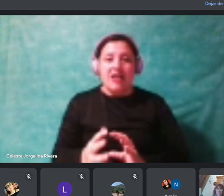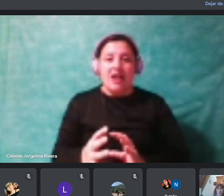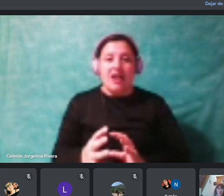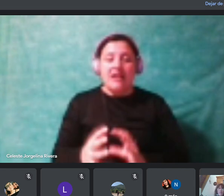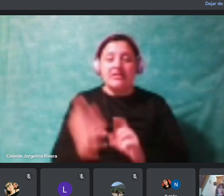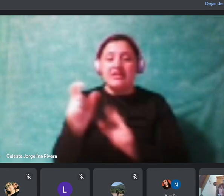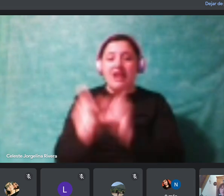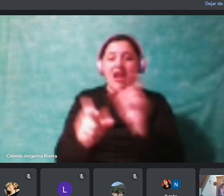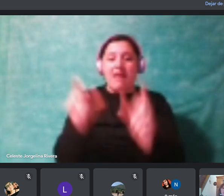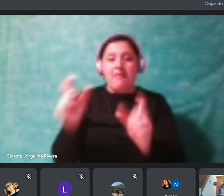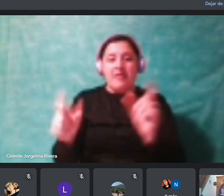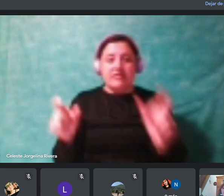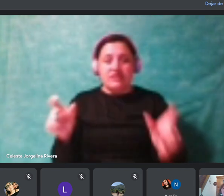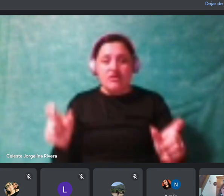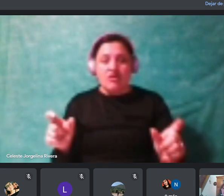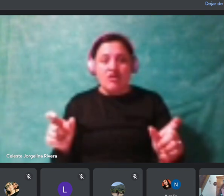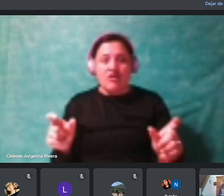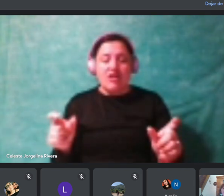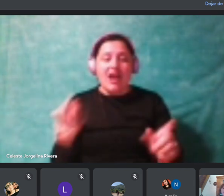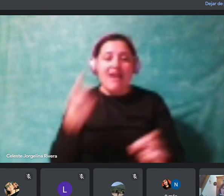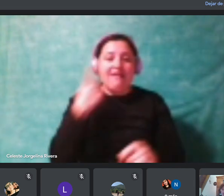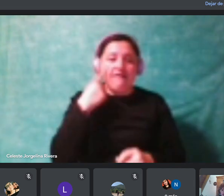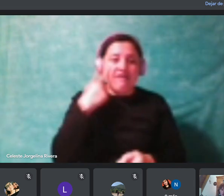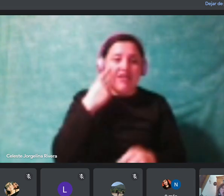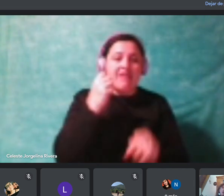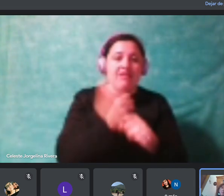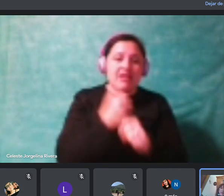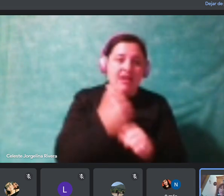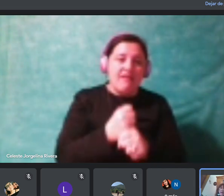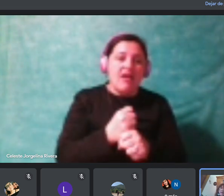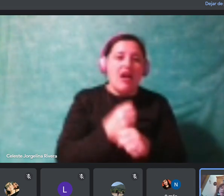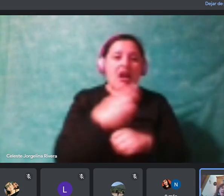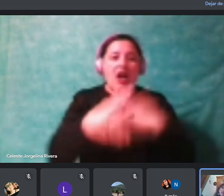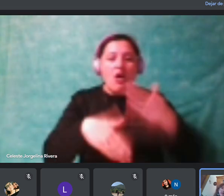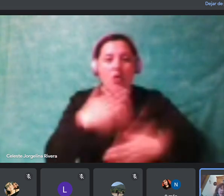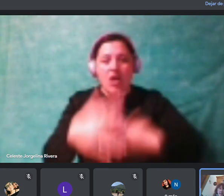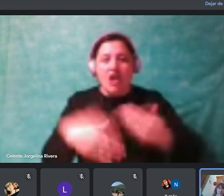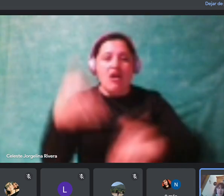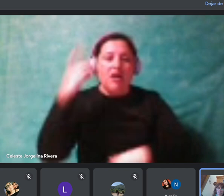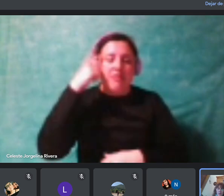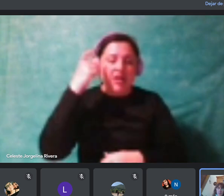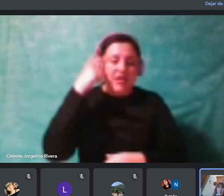vive, trabaja, juega y aprende. O las maneras en que la